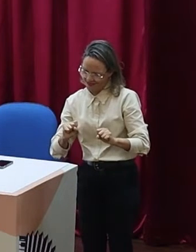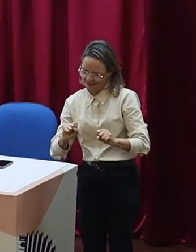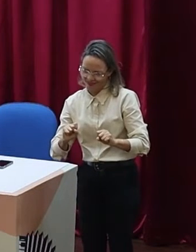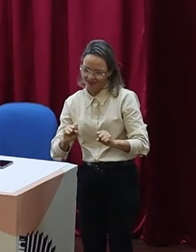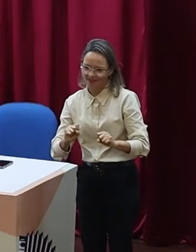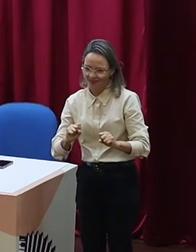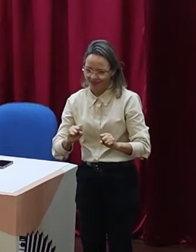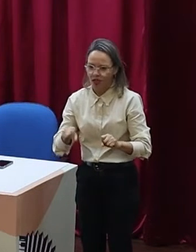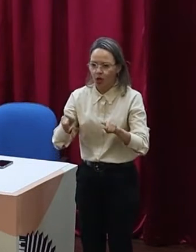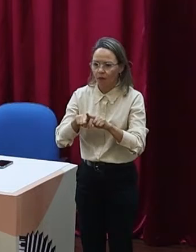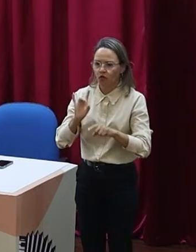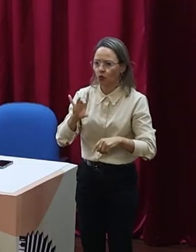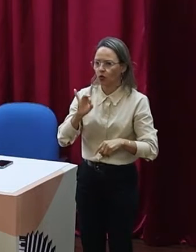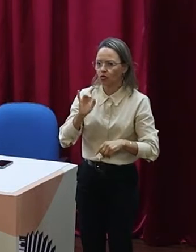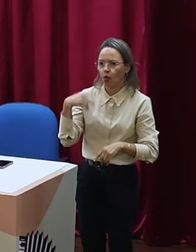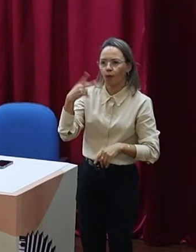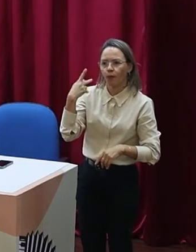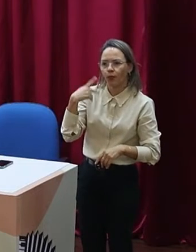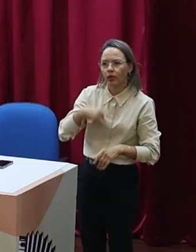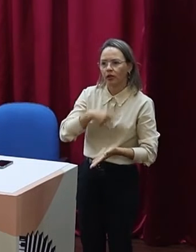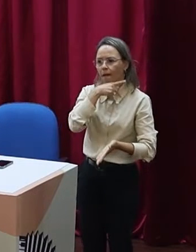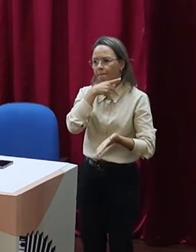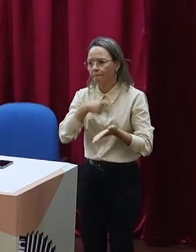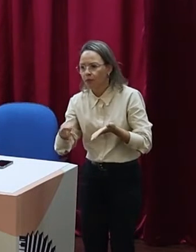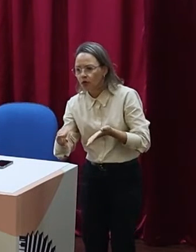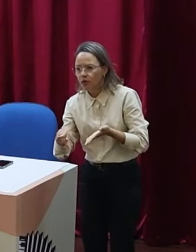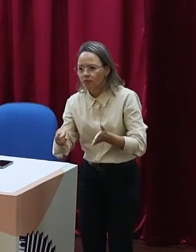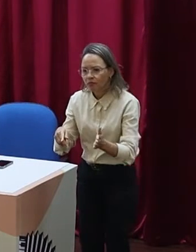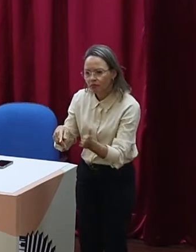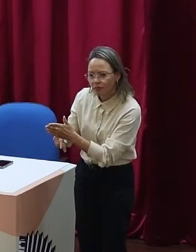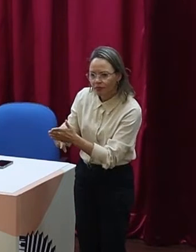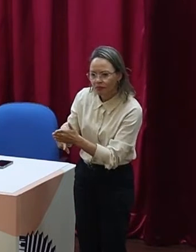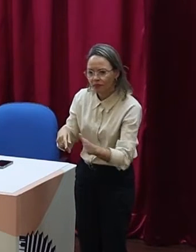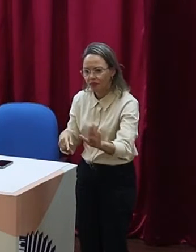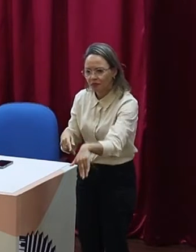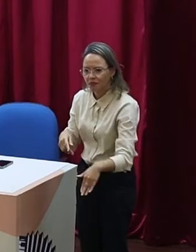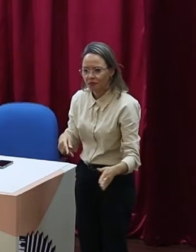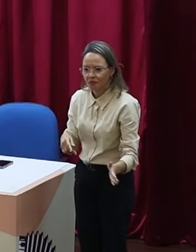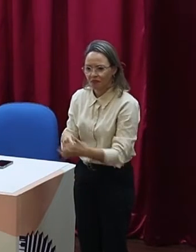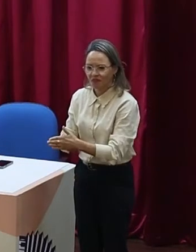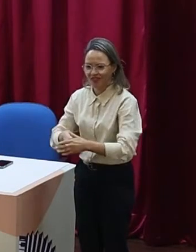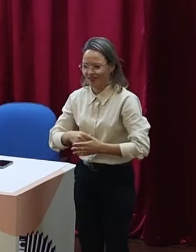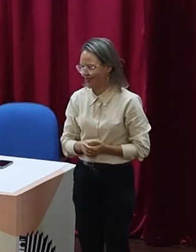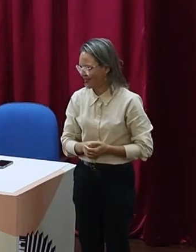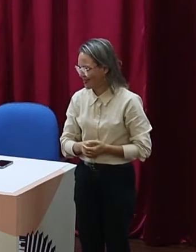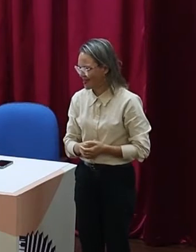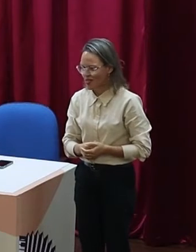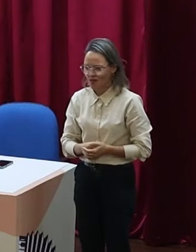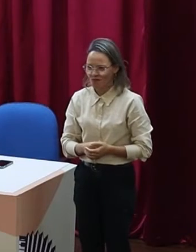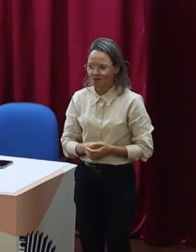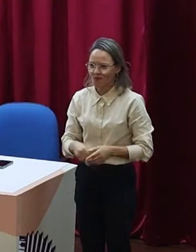que não são apenas as políticas linguísticas puras que afetam o equilíbrio das línguas e a vitalidade das línguas,